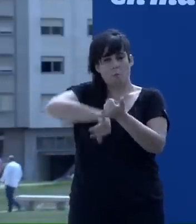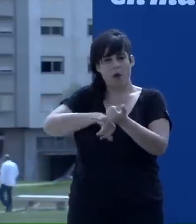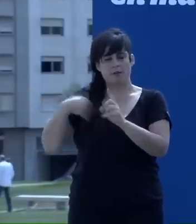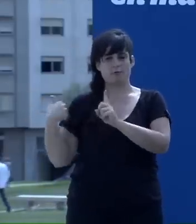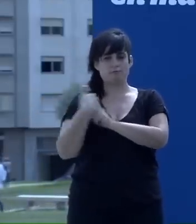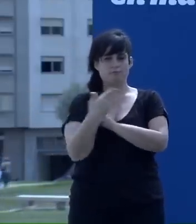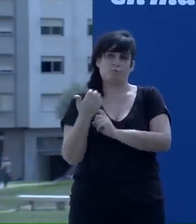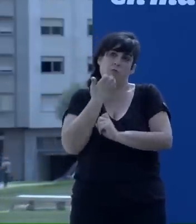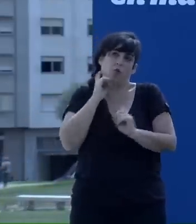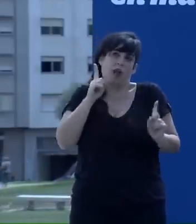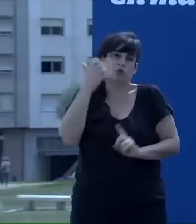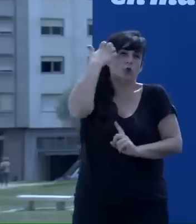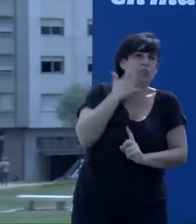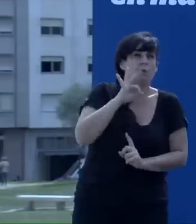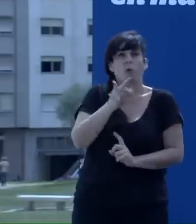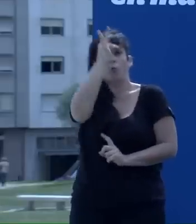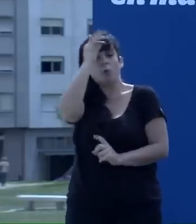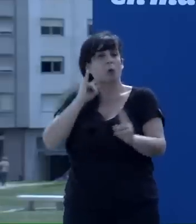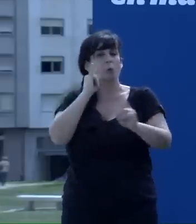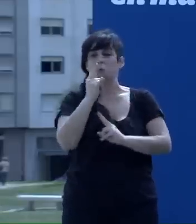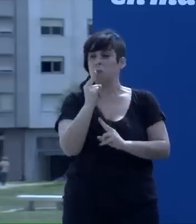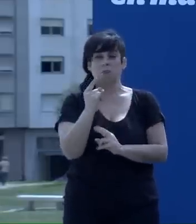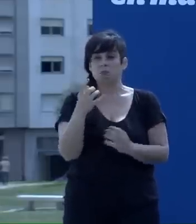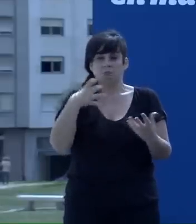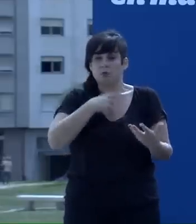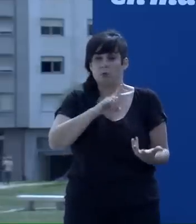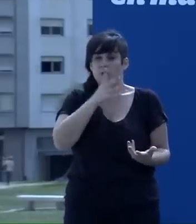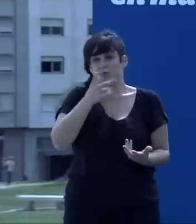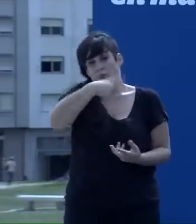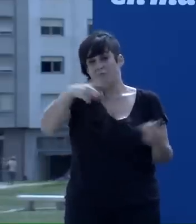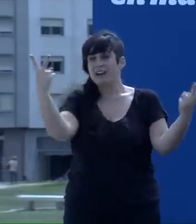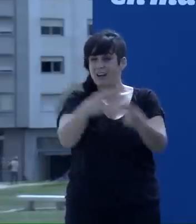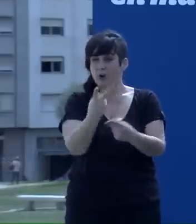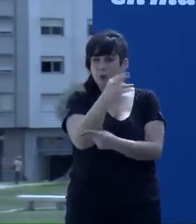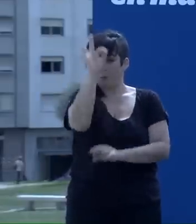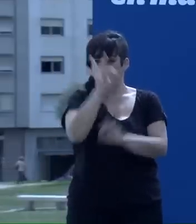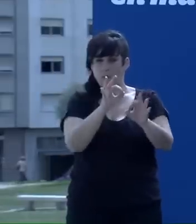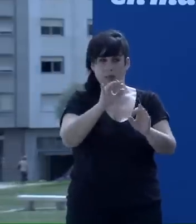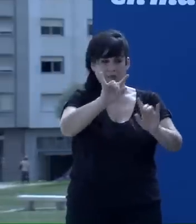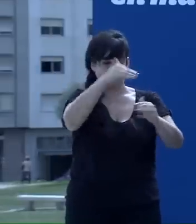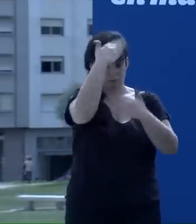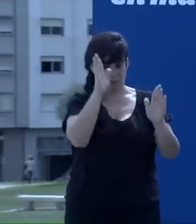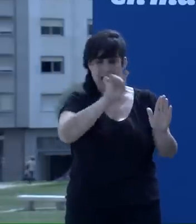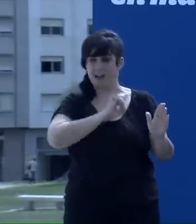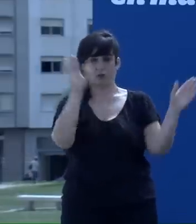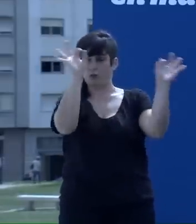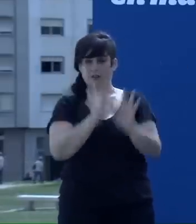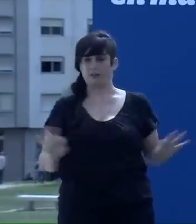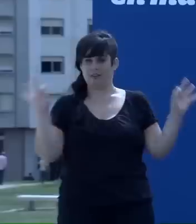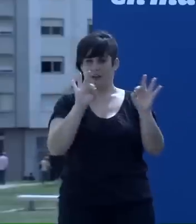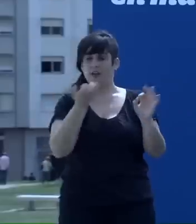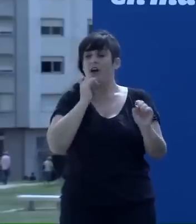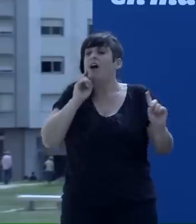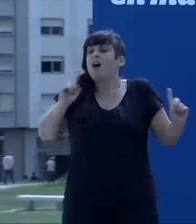non hai ninguén, nin os domingos. E pola noite tampouco, sabes? Aí recortaron un 20 e pico por cento. E nas mulleres con perigo de ataque